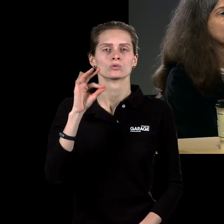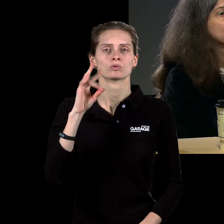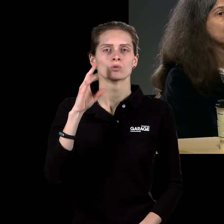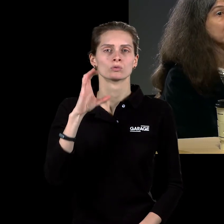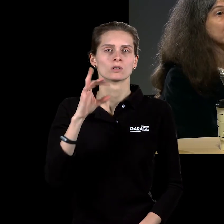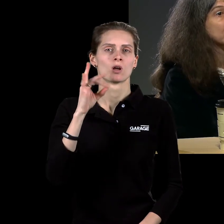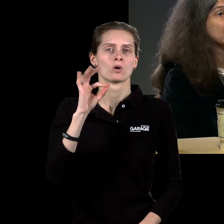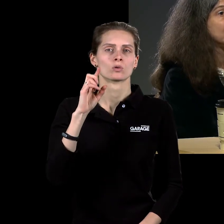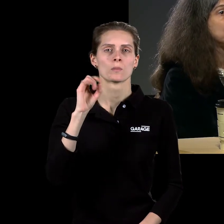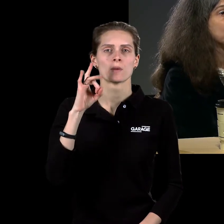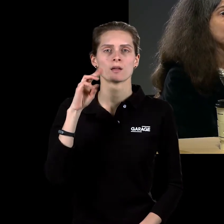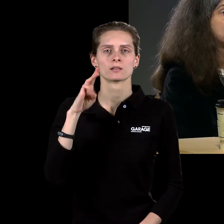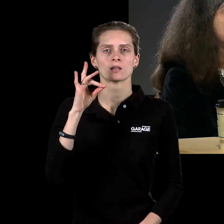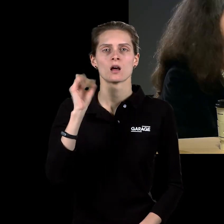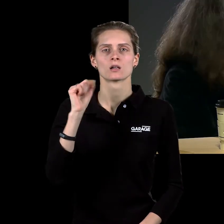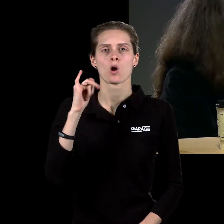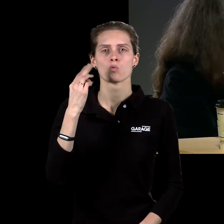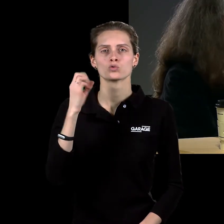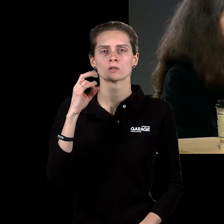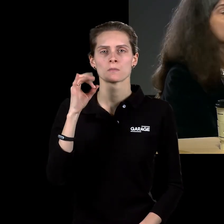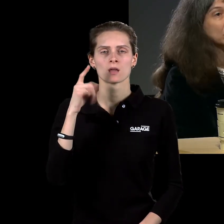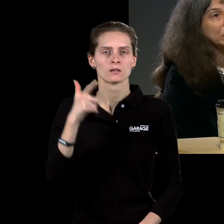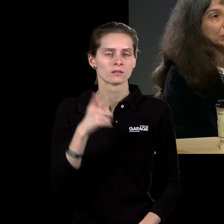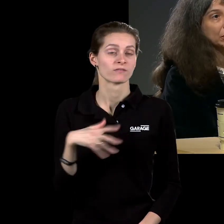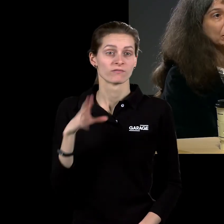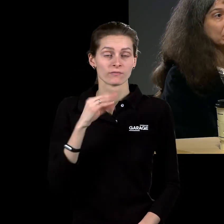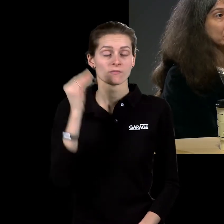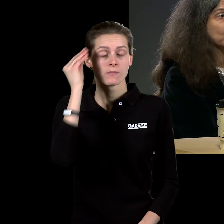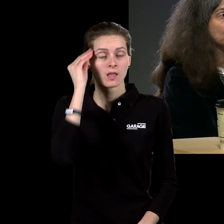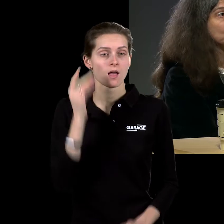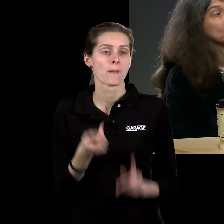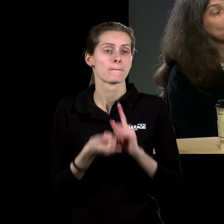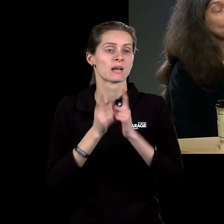Вот весь этот процесс превращения картины в объект. И